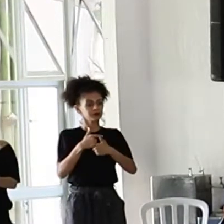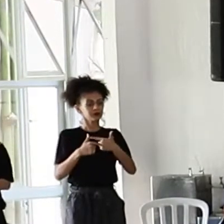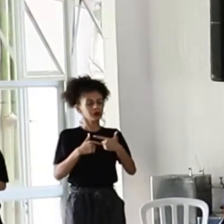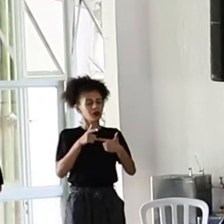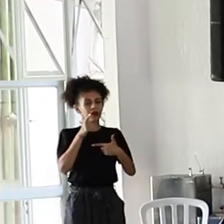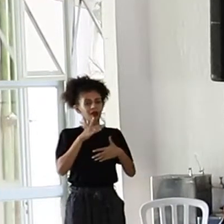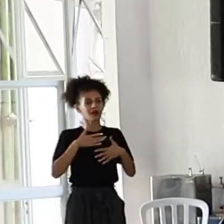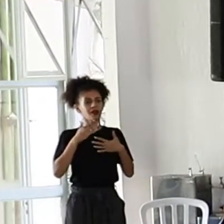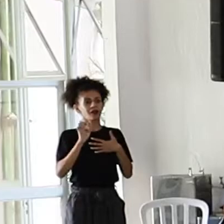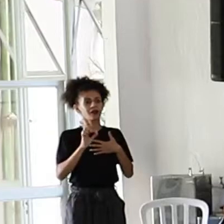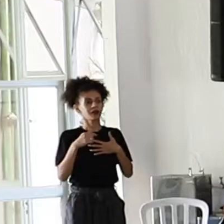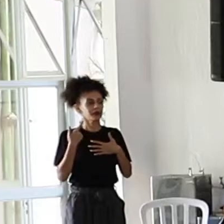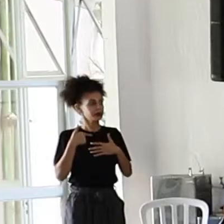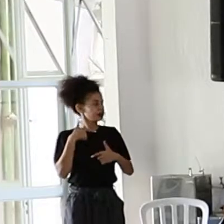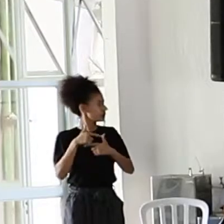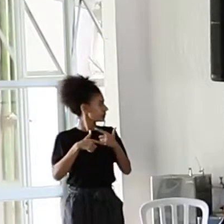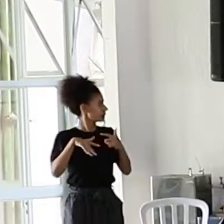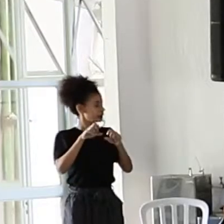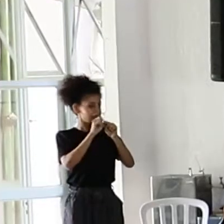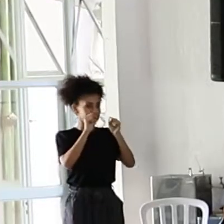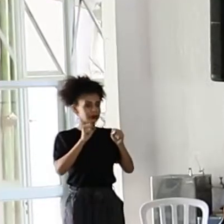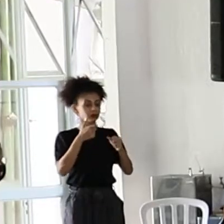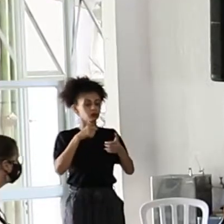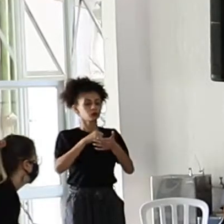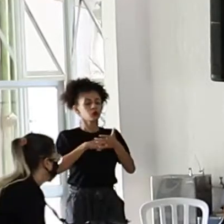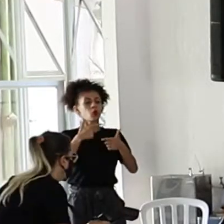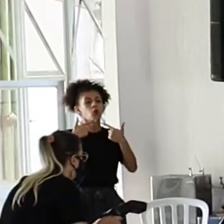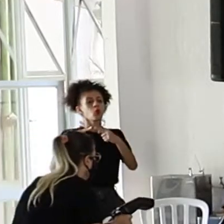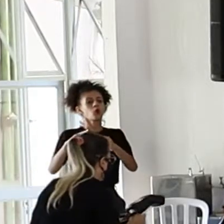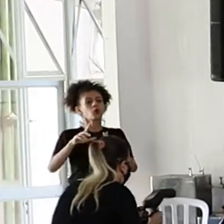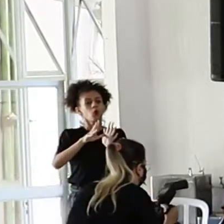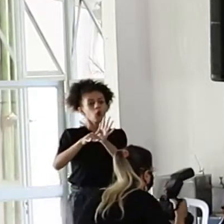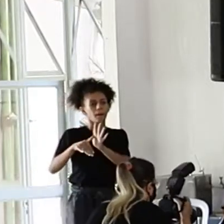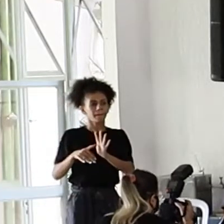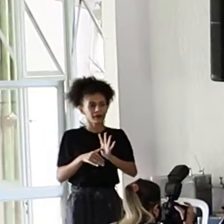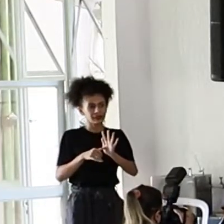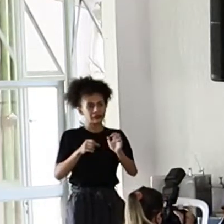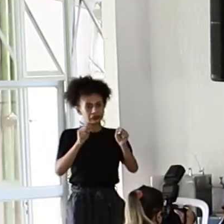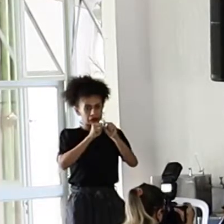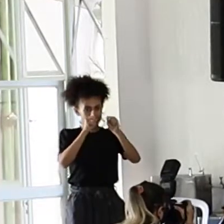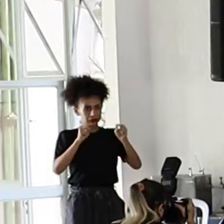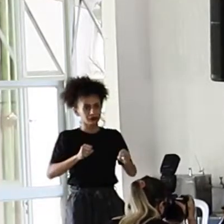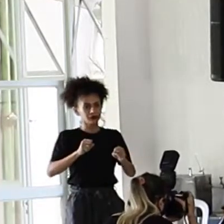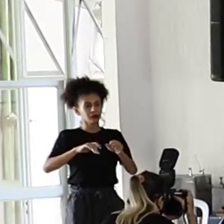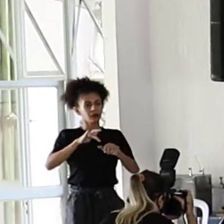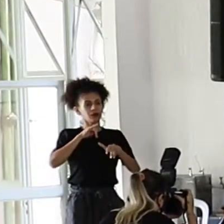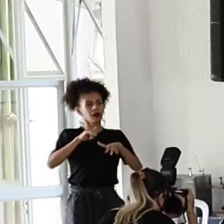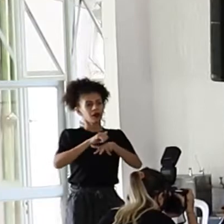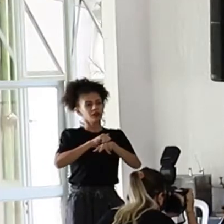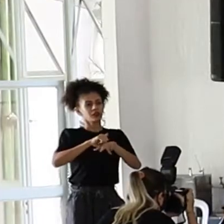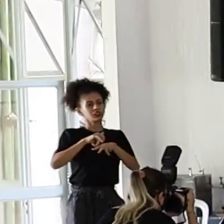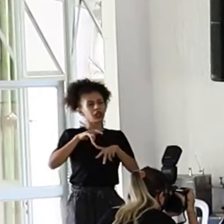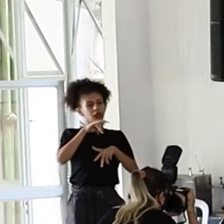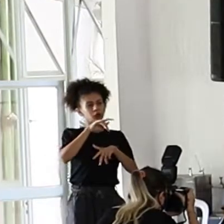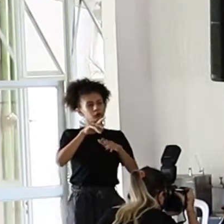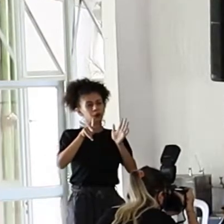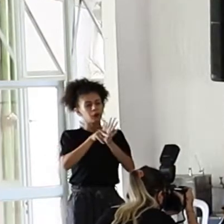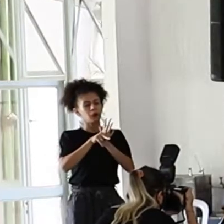a gente trabalha com sistema de combate à corrupção que foi o sistema da lava-jato